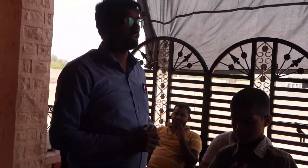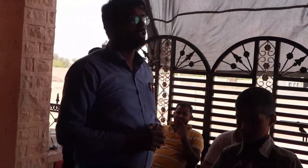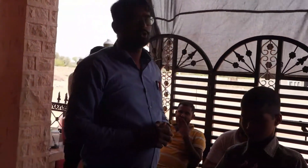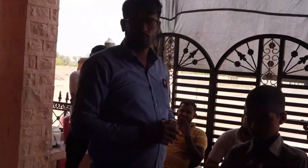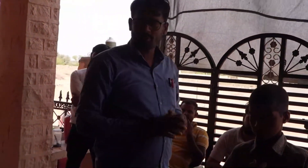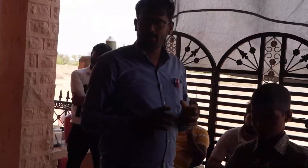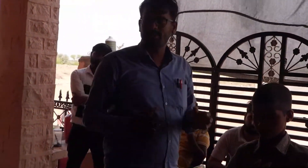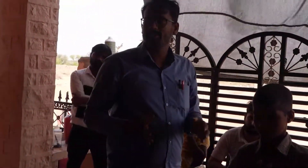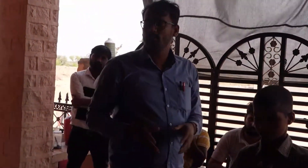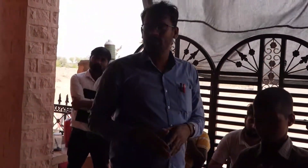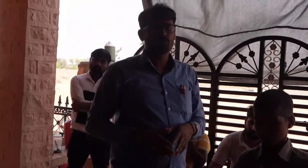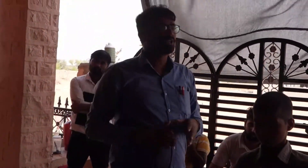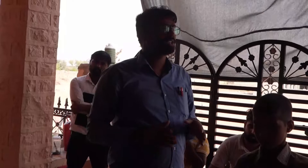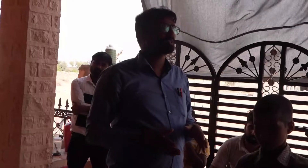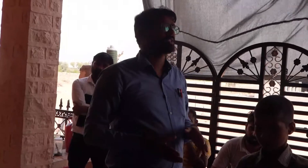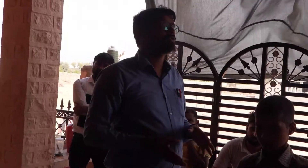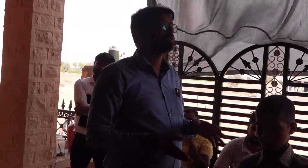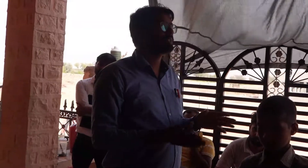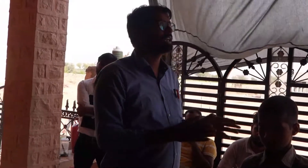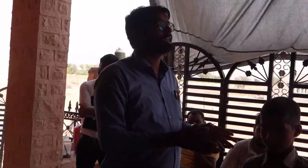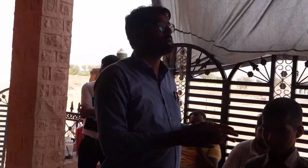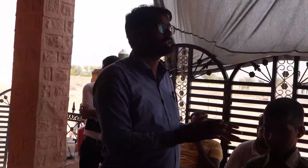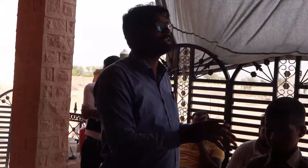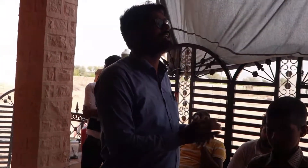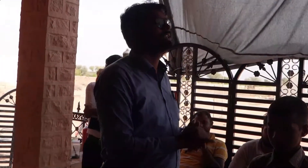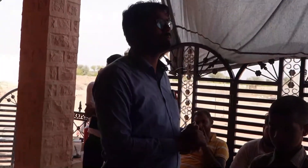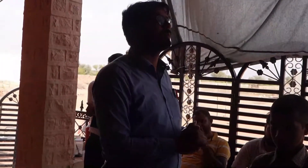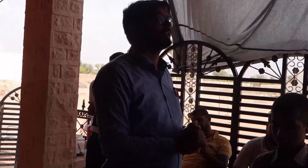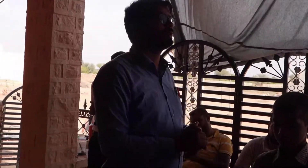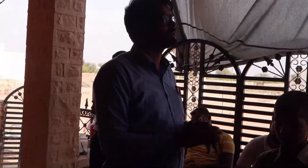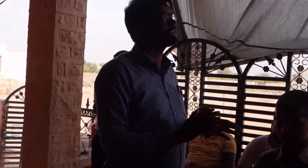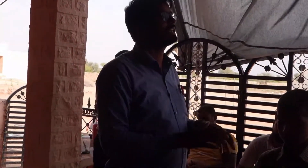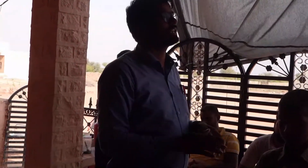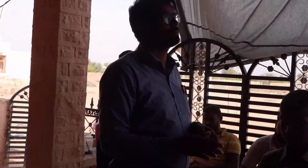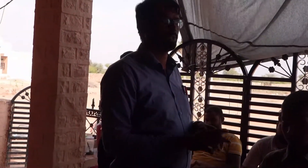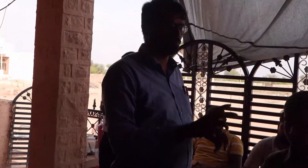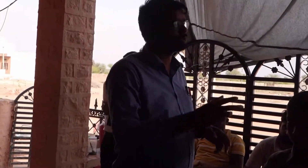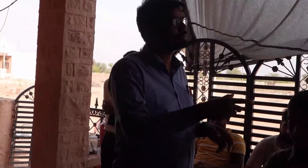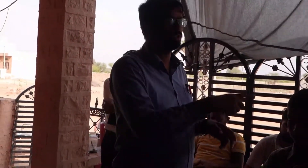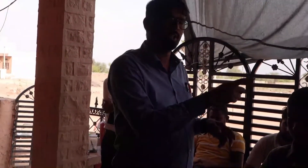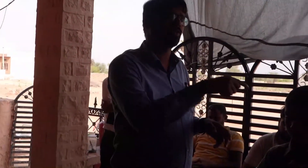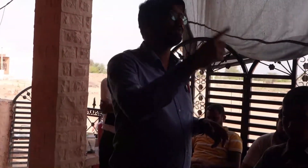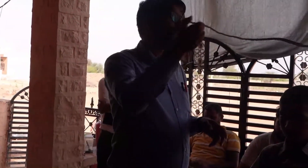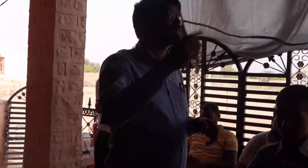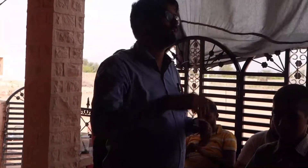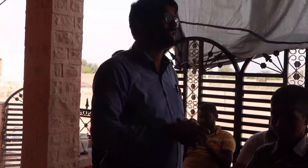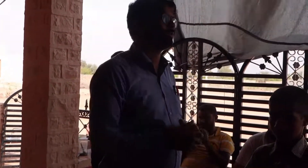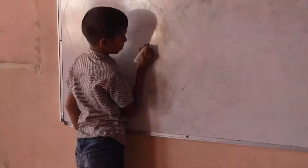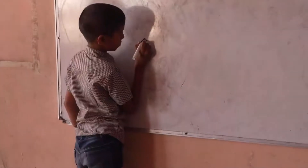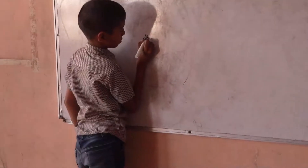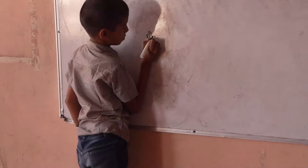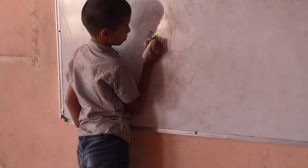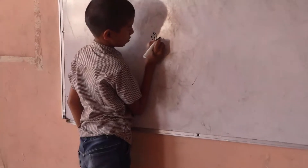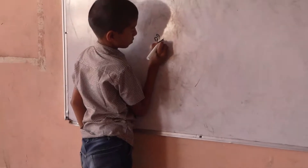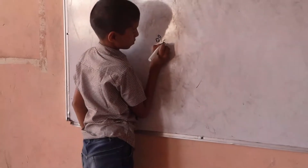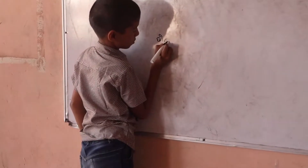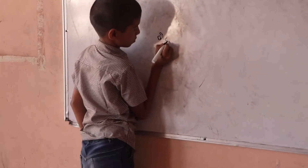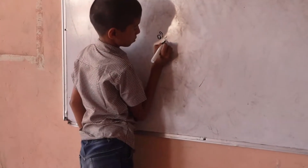सकता है। कुछ चीज़ें ऐसी होती है जो नहीं समझते हैं, उनको पता है कि हमारे टीचर ही जो हमको पढ़ाते हैं वो जानते हैं कि मतलब उनसे बोल देंगे तो फिर कुछ बोलेंगे वो कैसे पूछा कि तुम्हारा